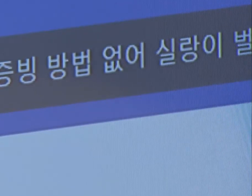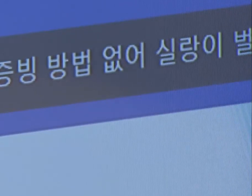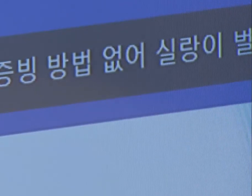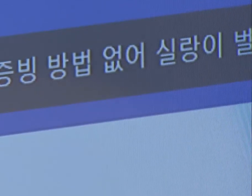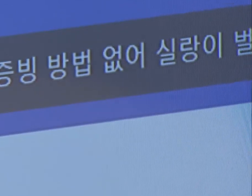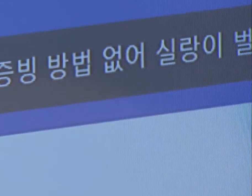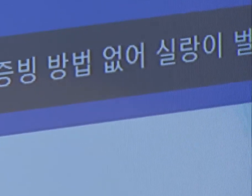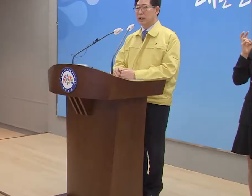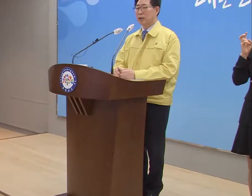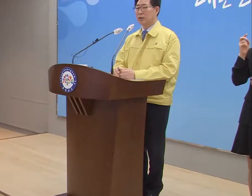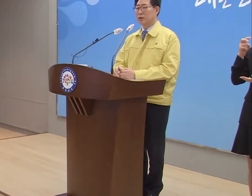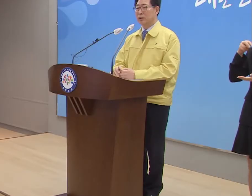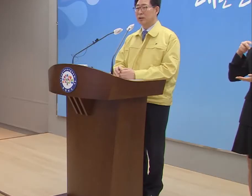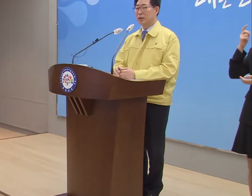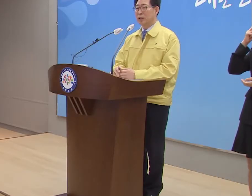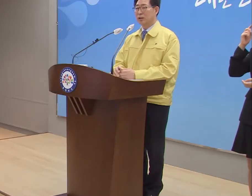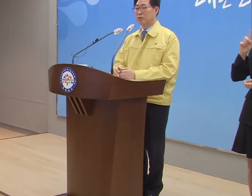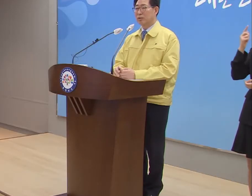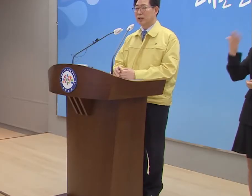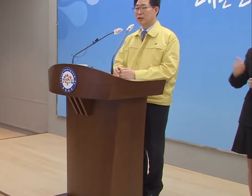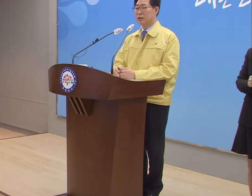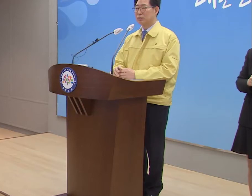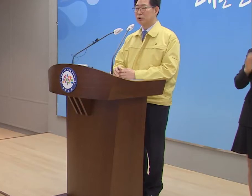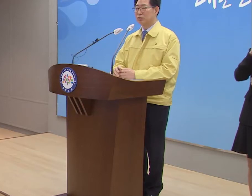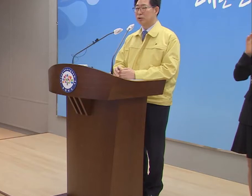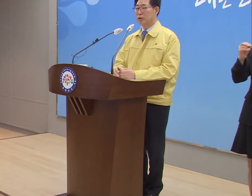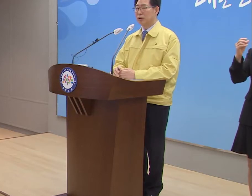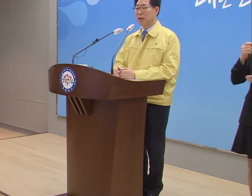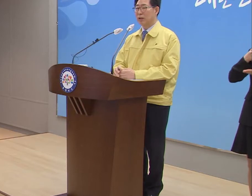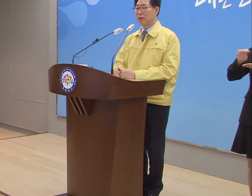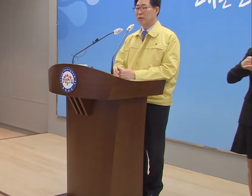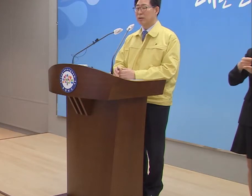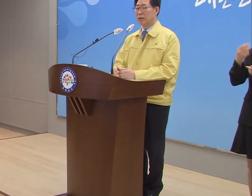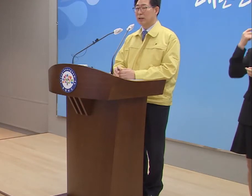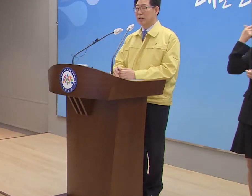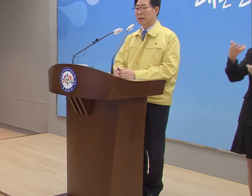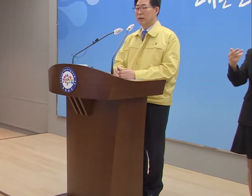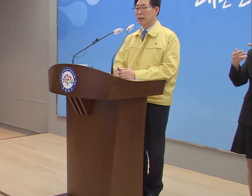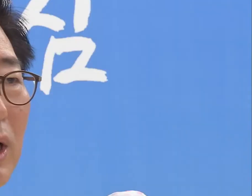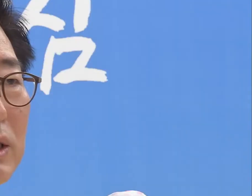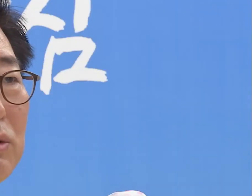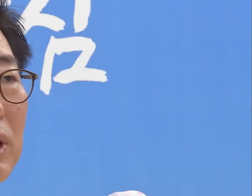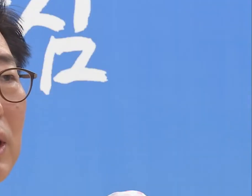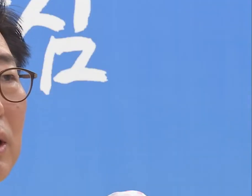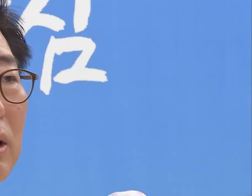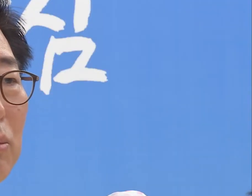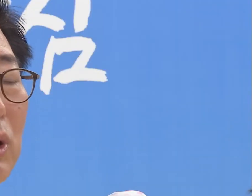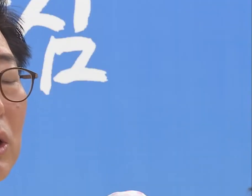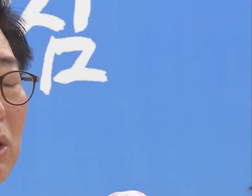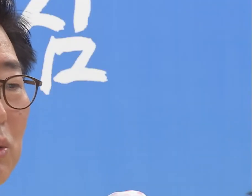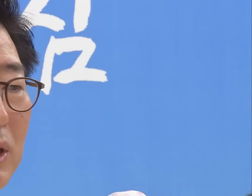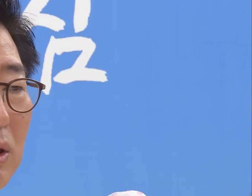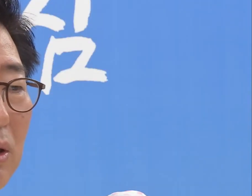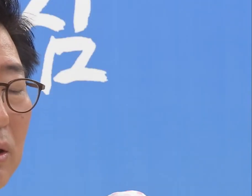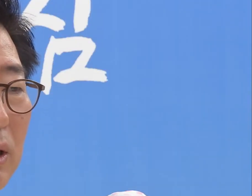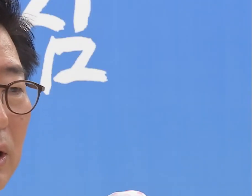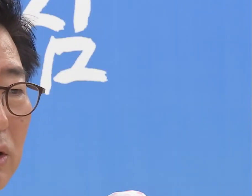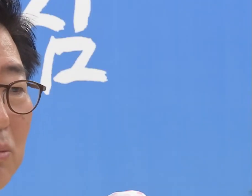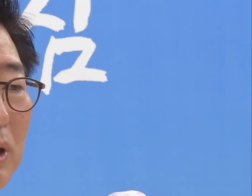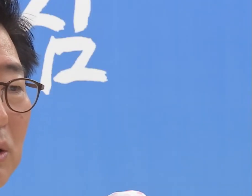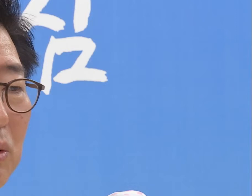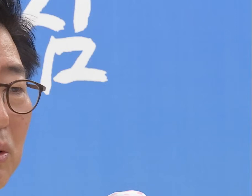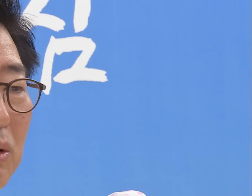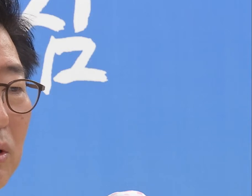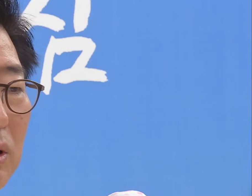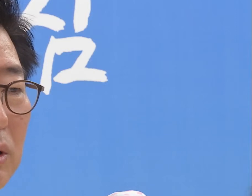늘어난 규모입니다이 가운데 이른 세곳은 음식제공 출입명단 관리 미 용 체온